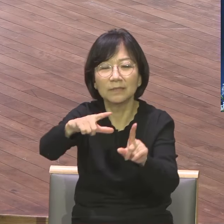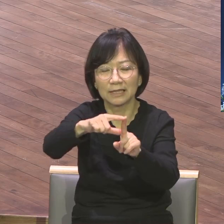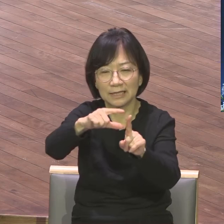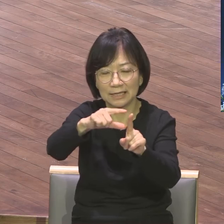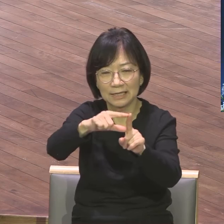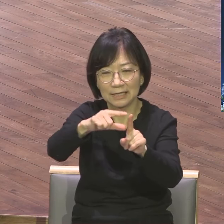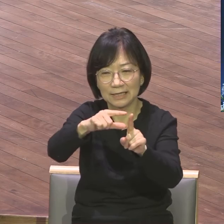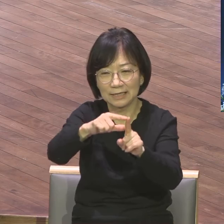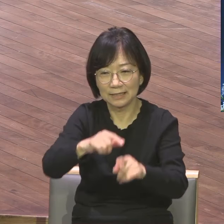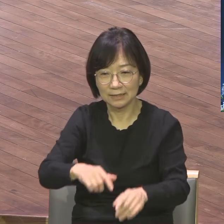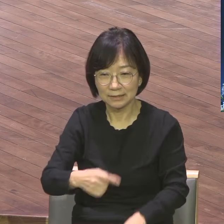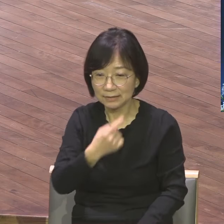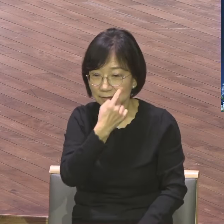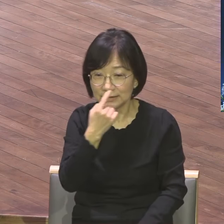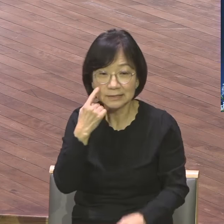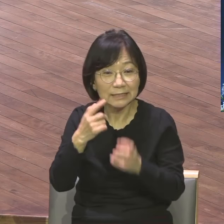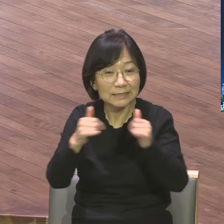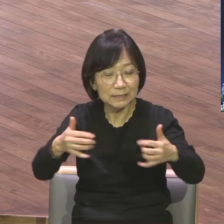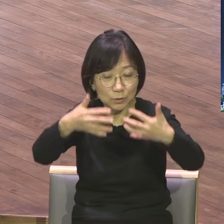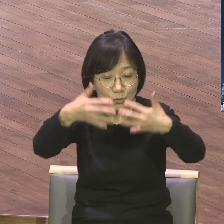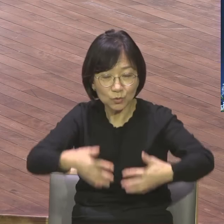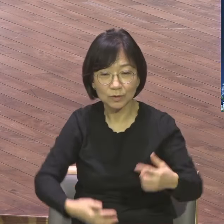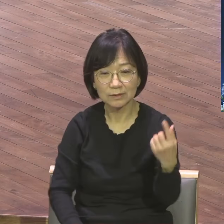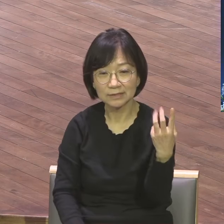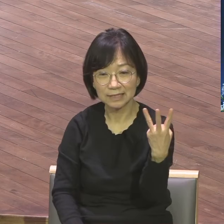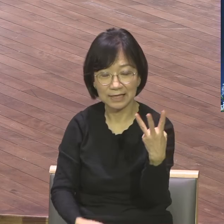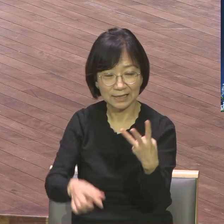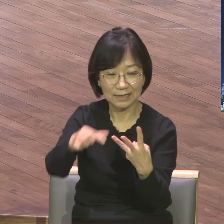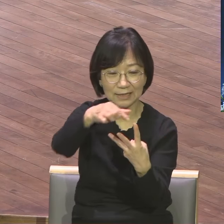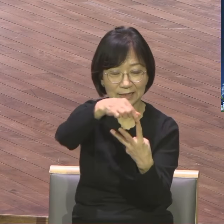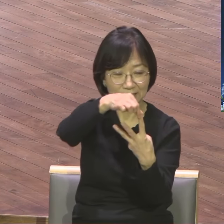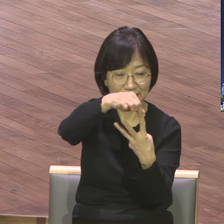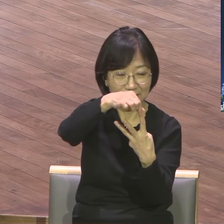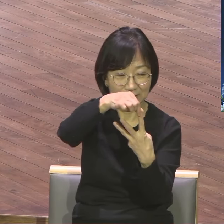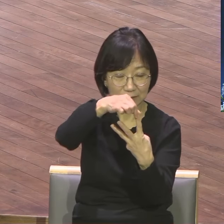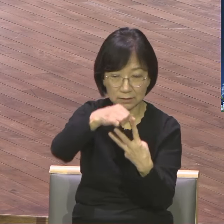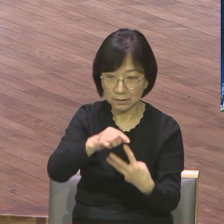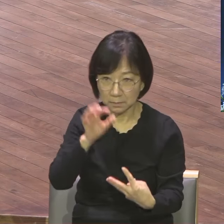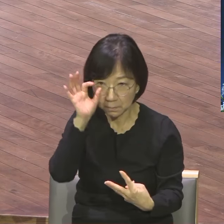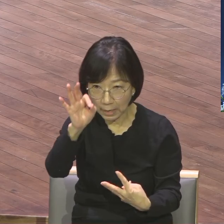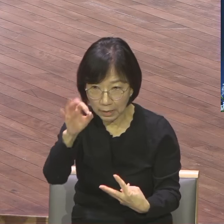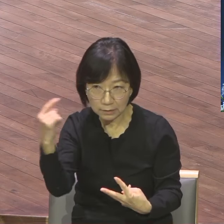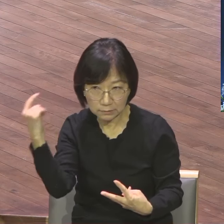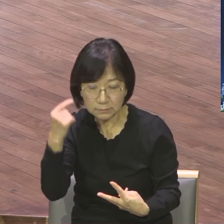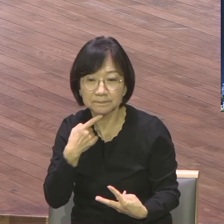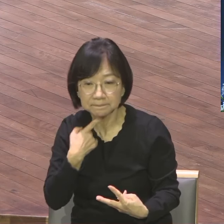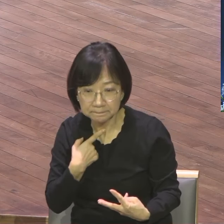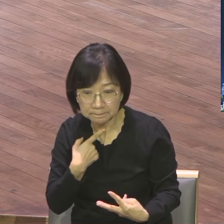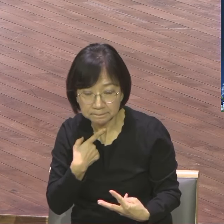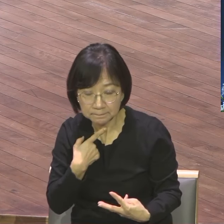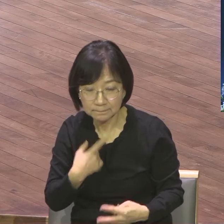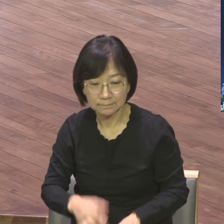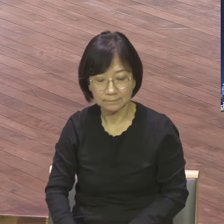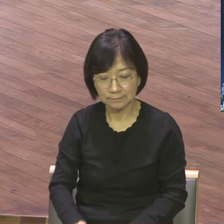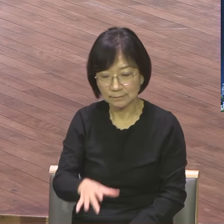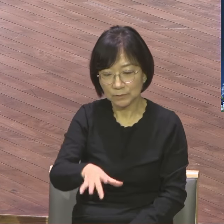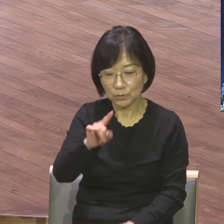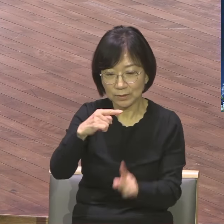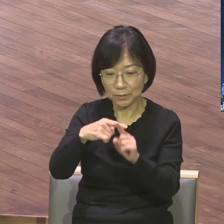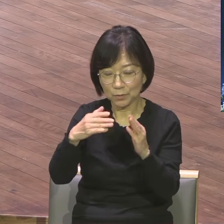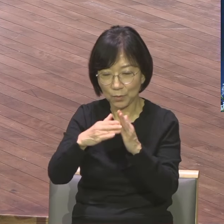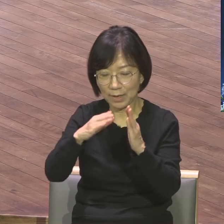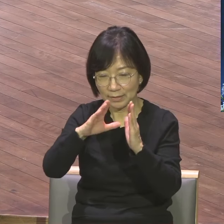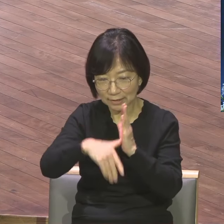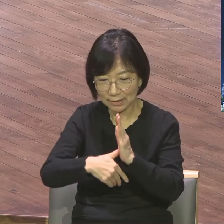조건이 충족돼야 한다고도 말씀드렸어요. 그 첫 번째가 증인은 보고 들은 것이 있습니다. 초대교회 성도들은